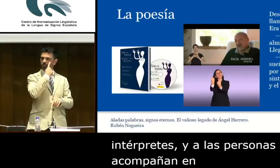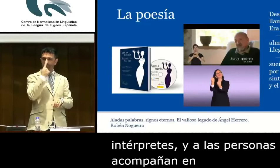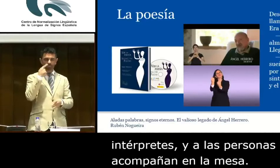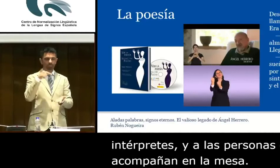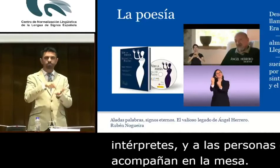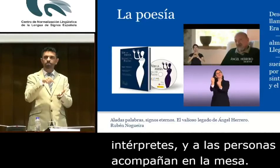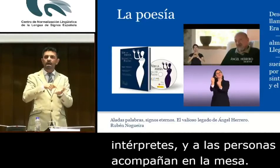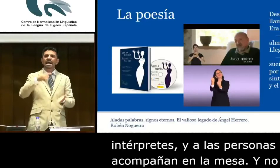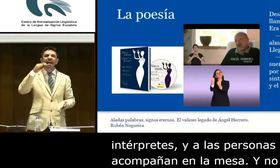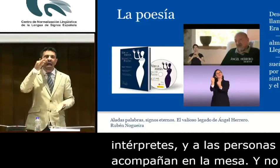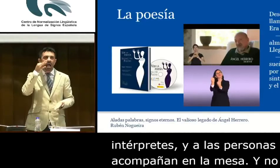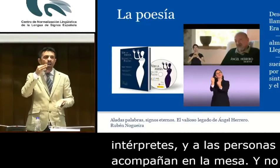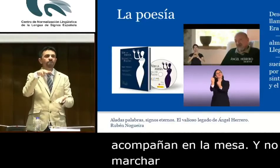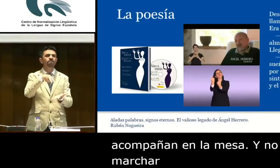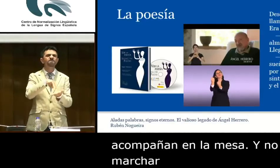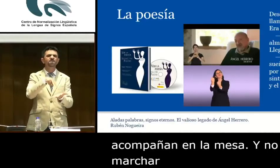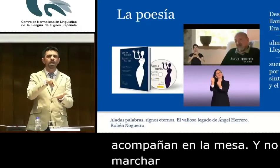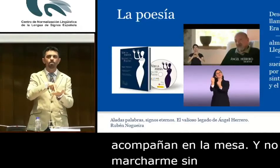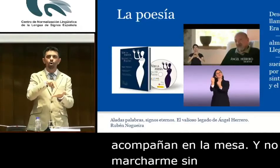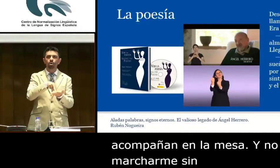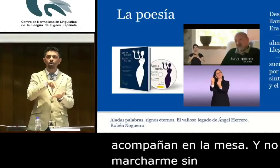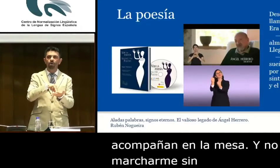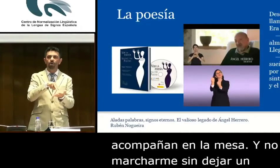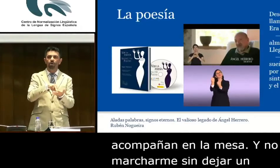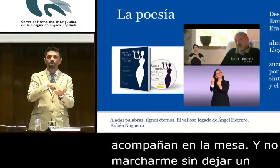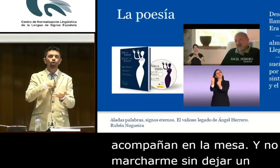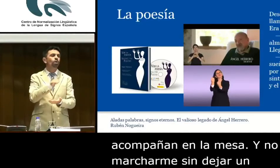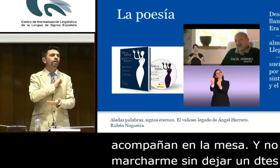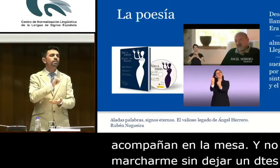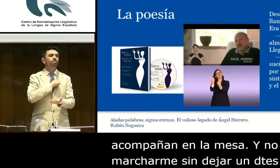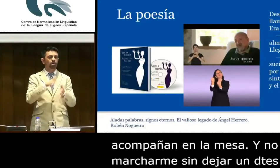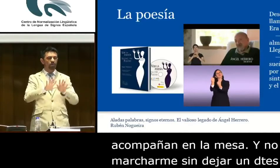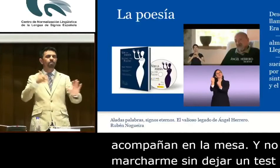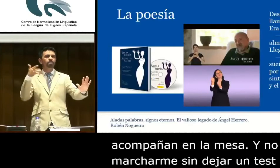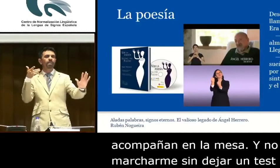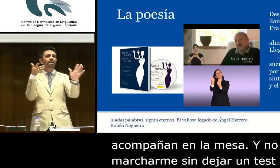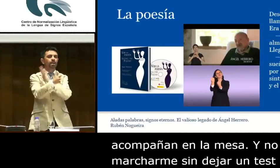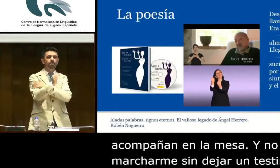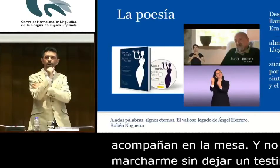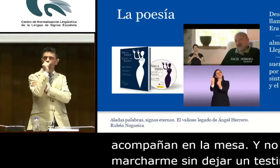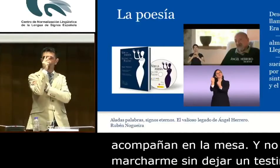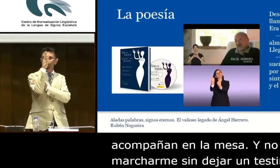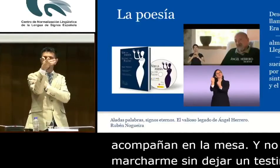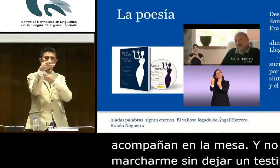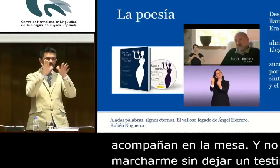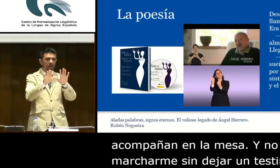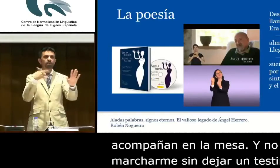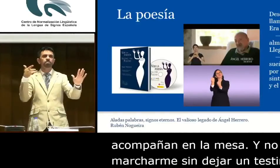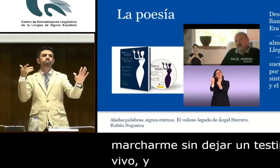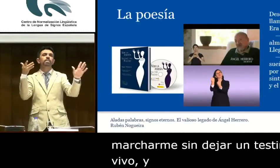real, vivo, y que se hará permanente con el paso de los años.